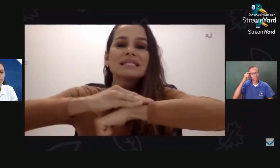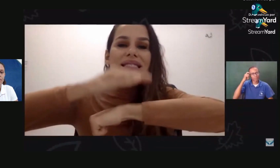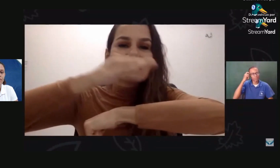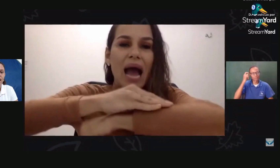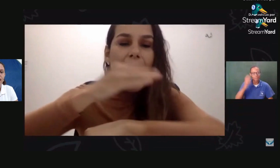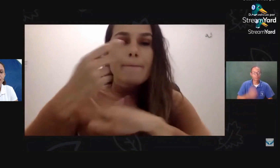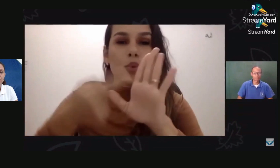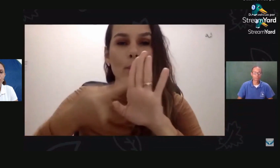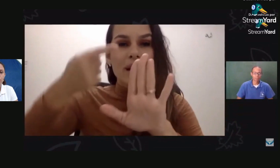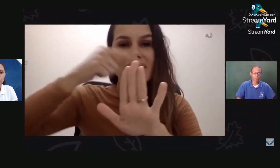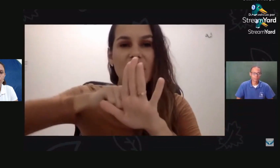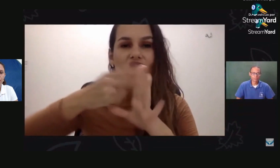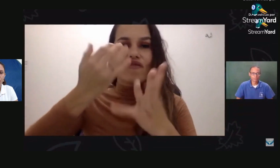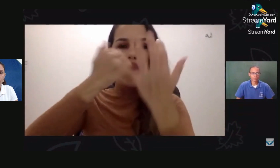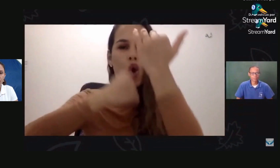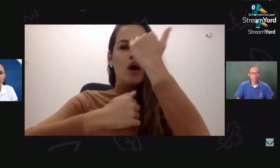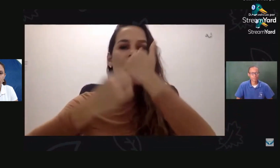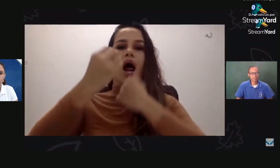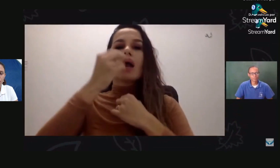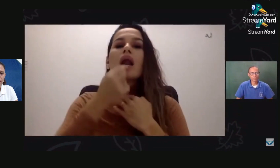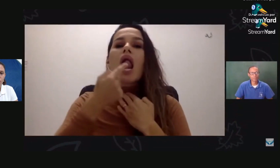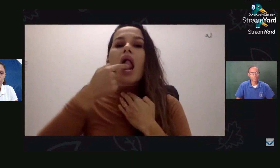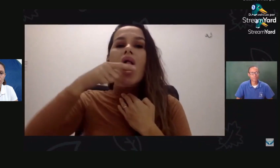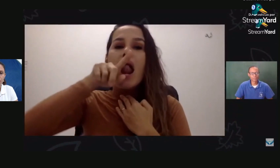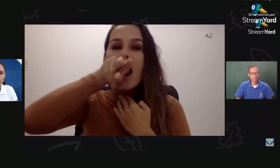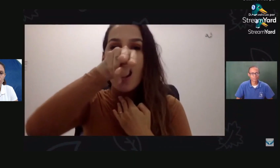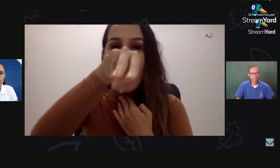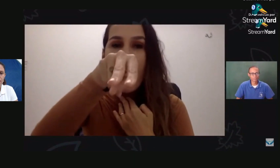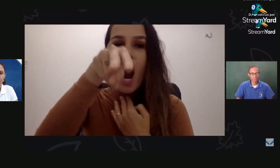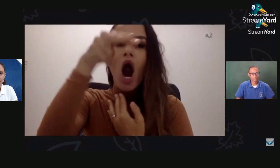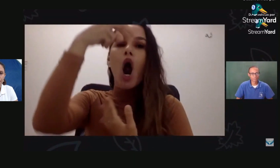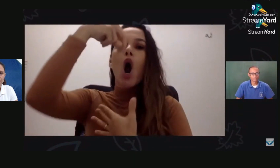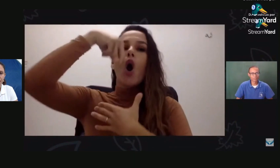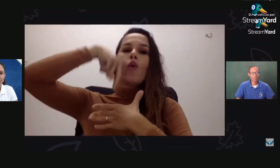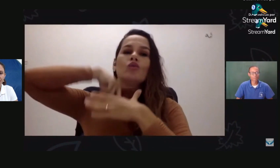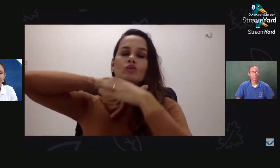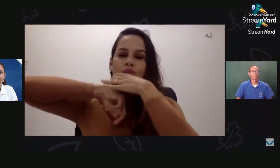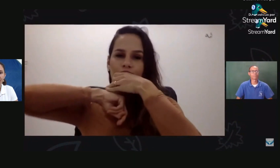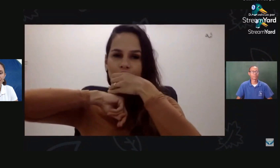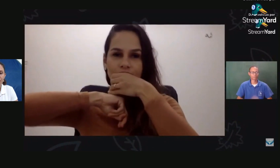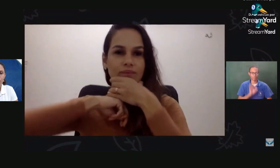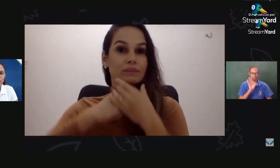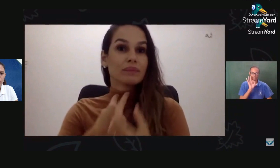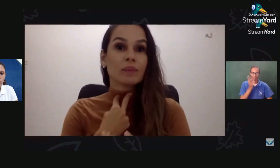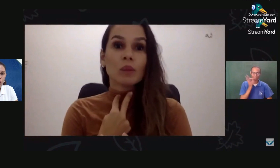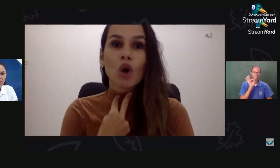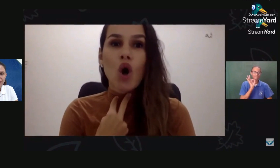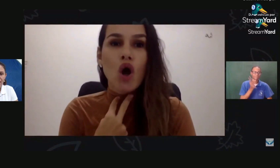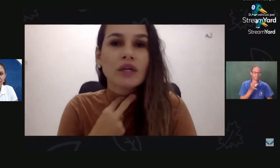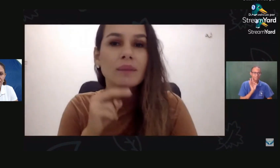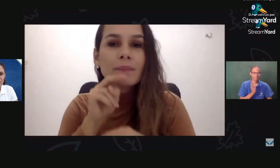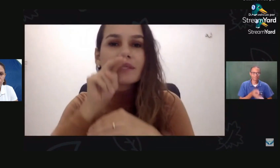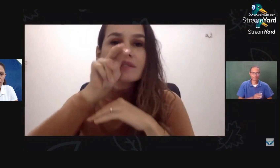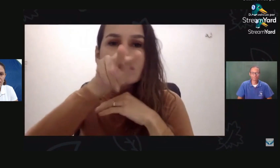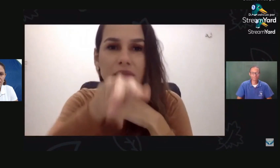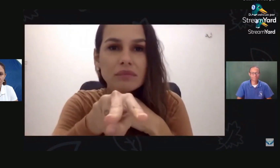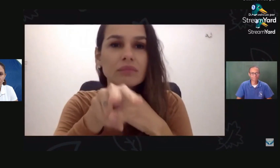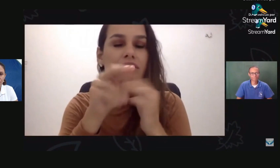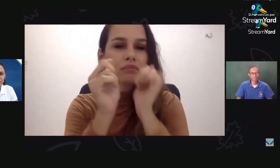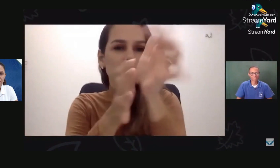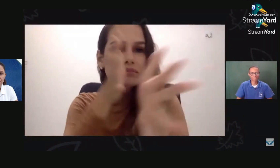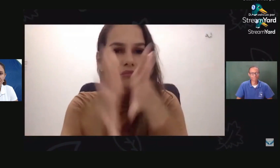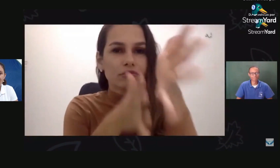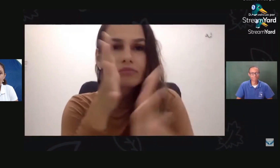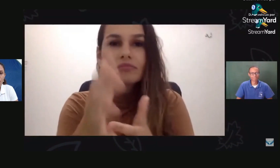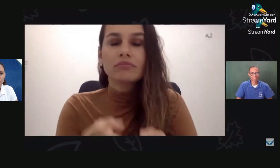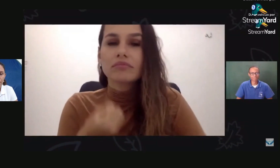vai desabafar. Então, o surdo vai engolindo como se fosse um sapo, né? E vai engolindo toda aquela situação